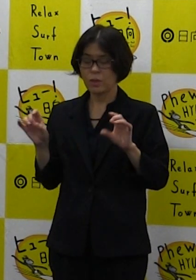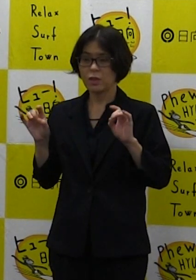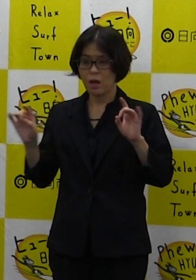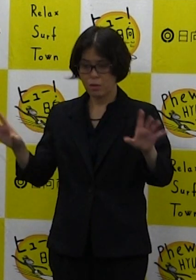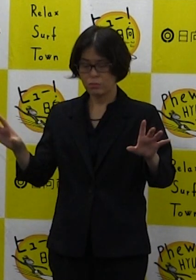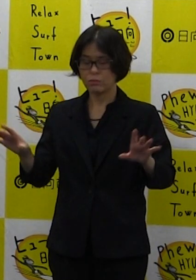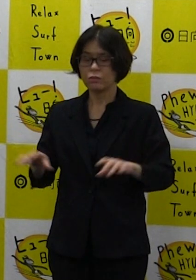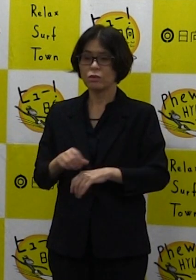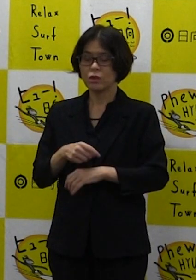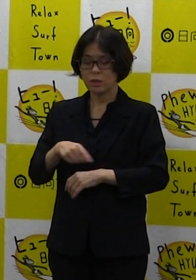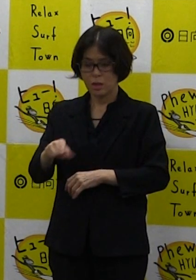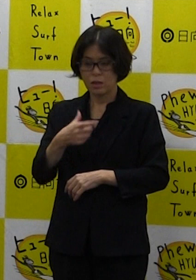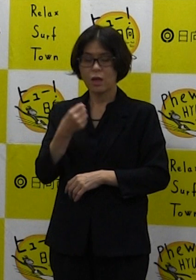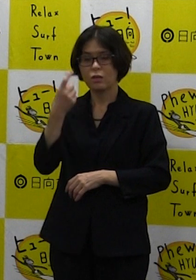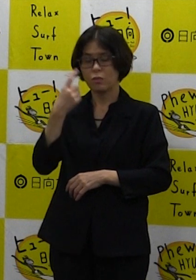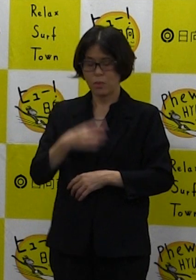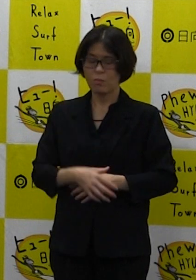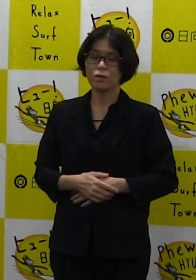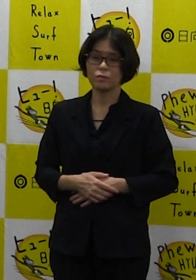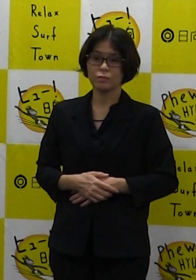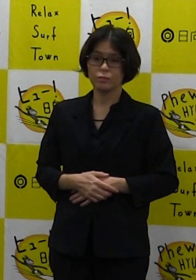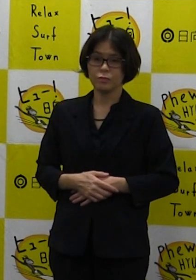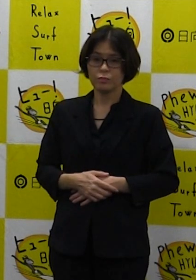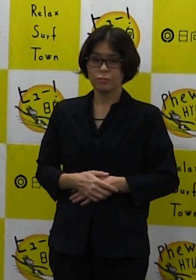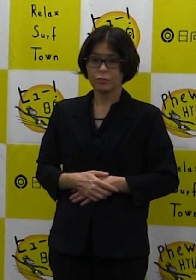発信をしてまいります